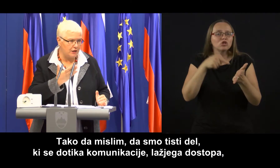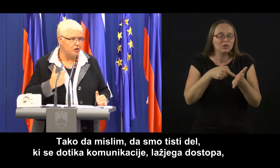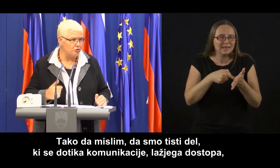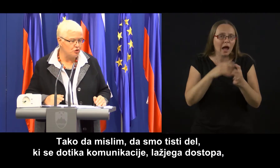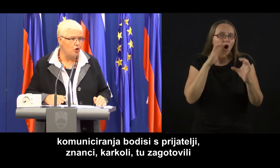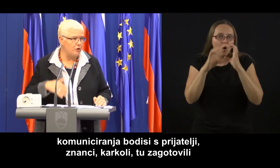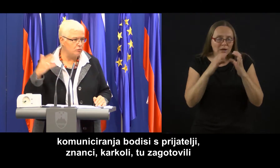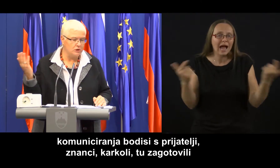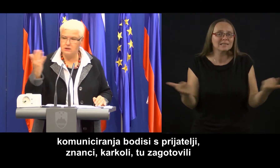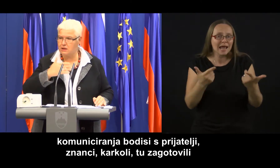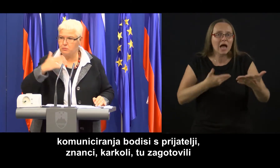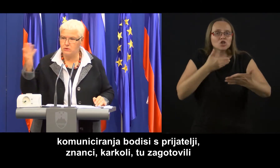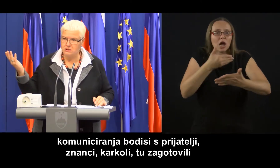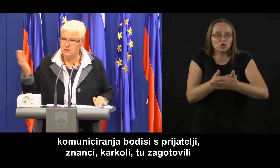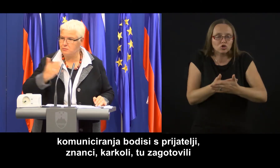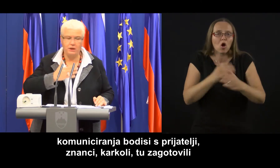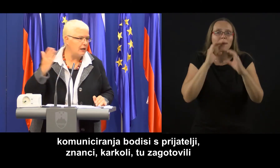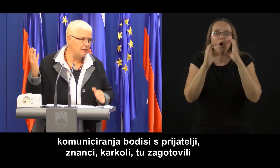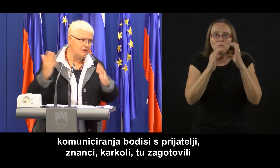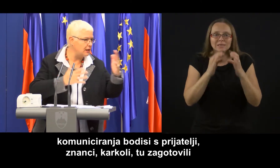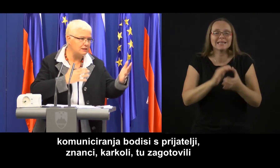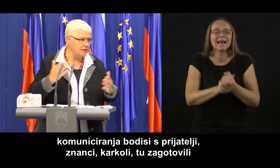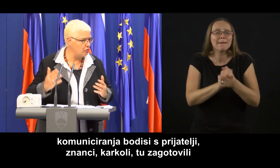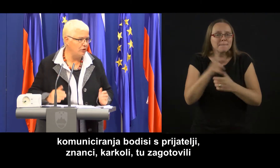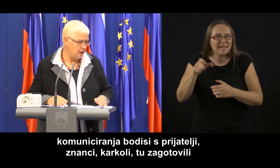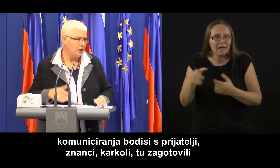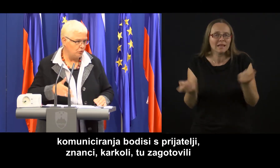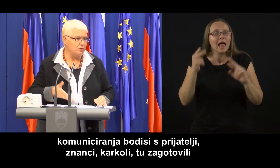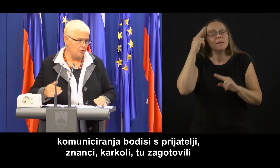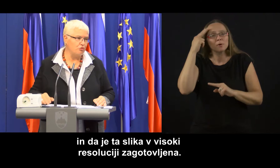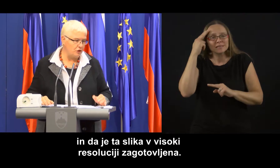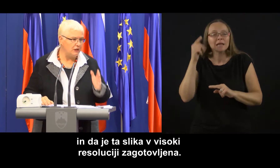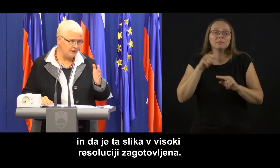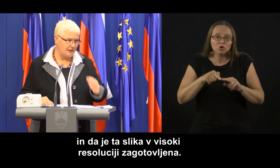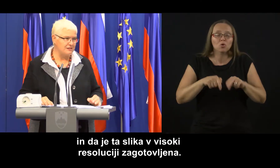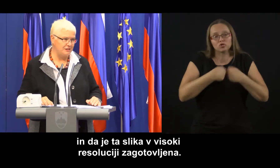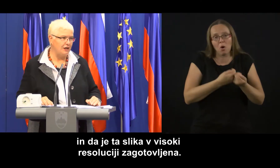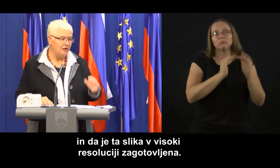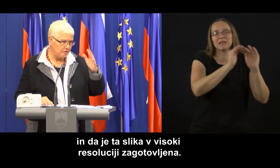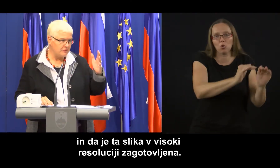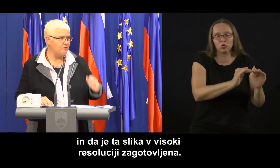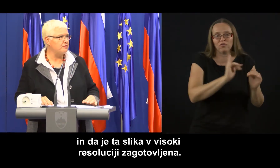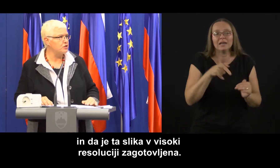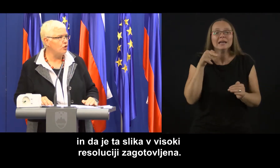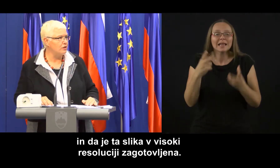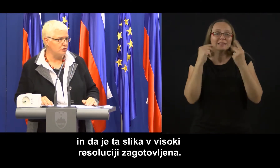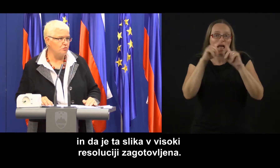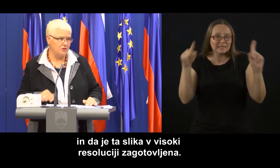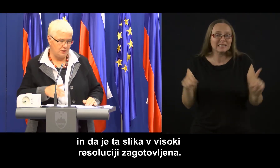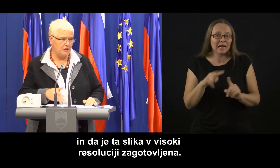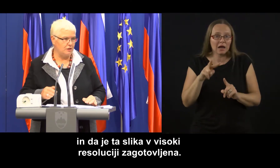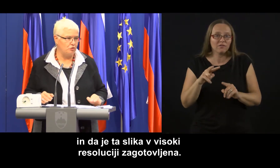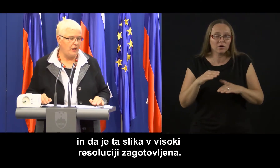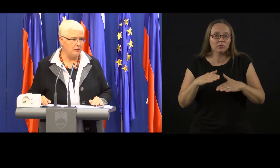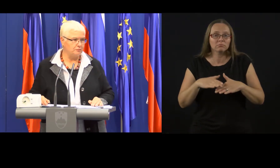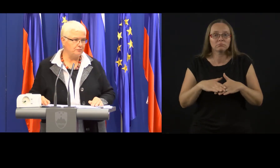komunikacije, lažjega dostopa, komuniciranje bodi si z prijatelji, znanci, karkoli tu zagotovili in da je ta slika v visoki